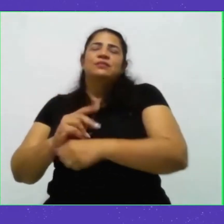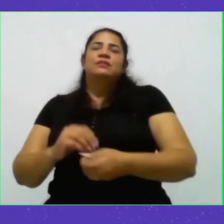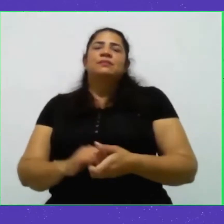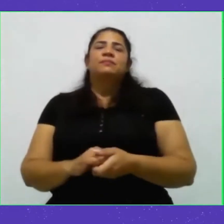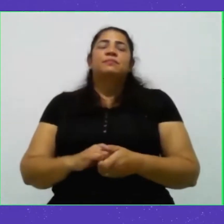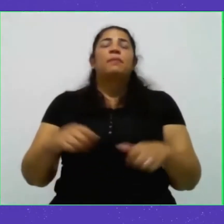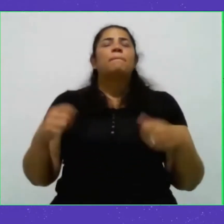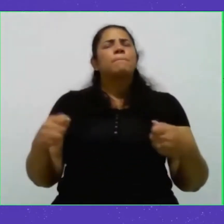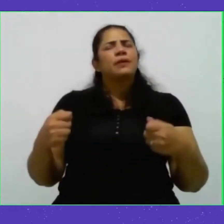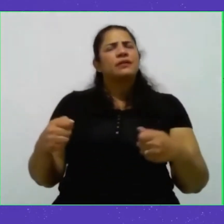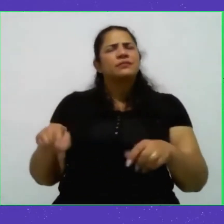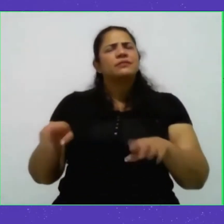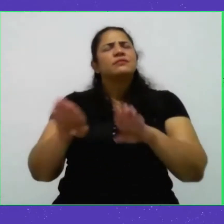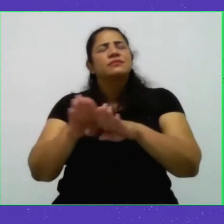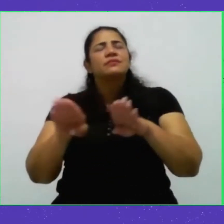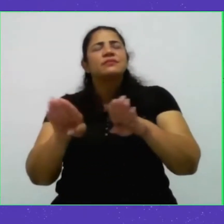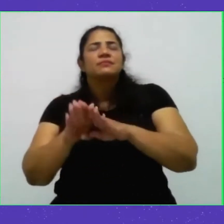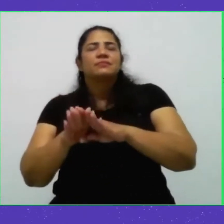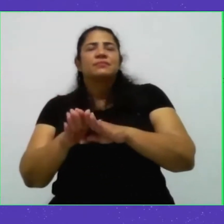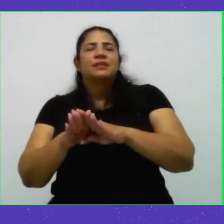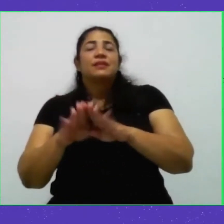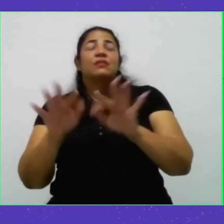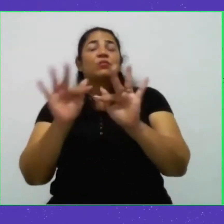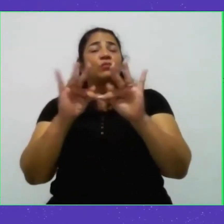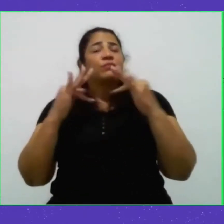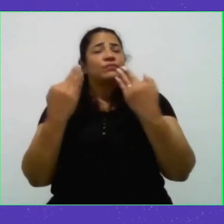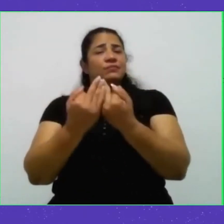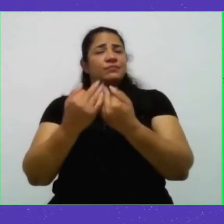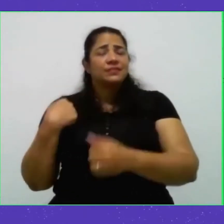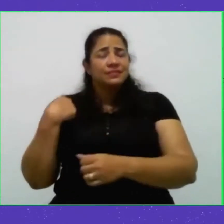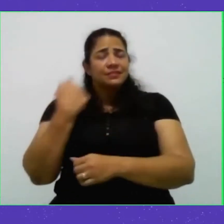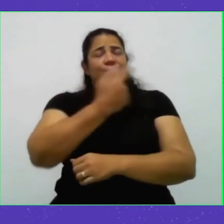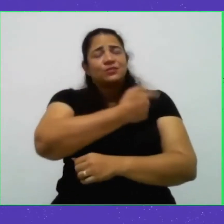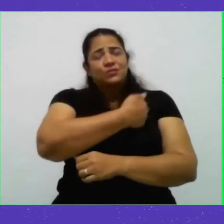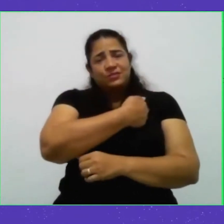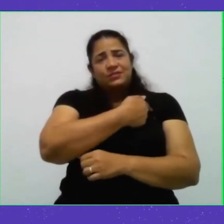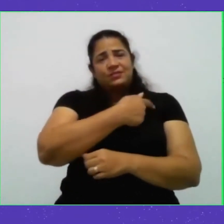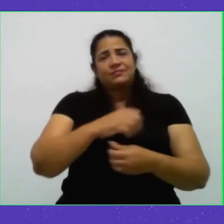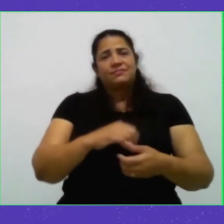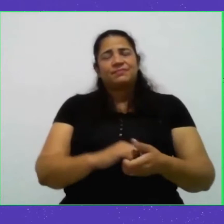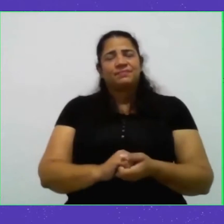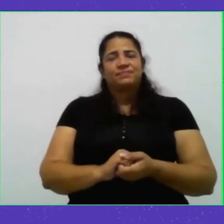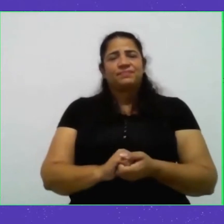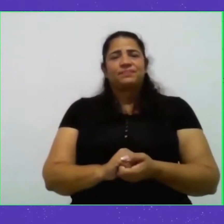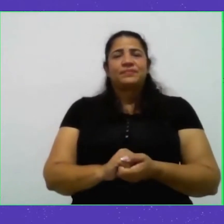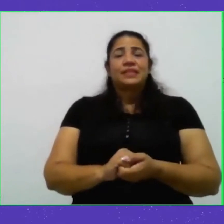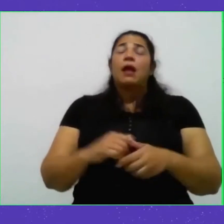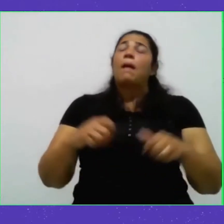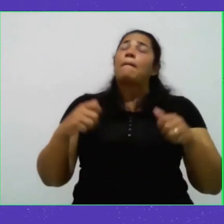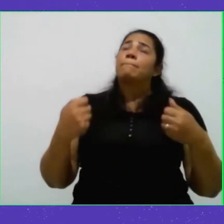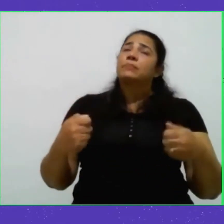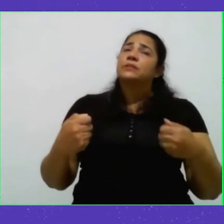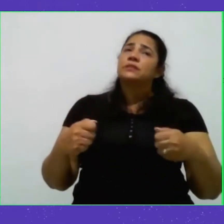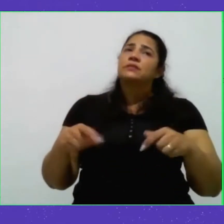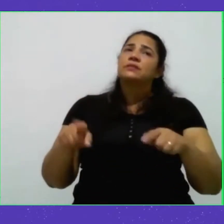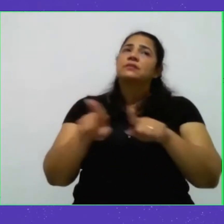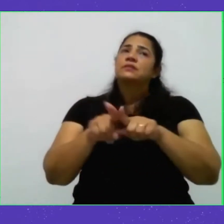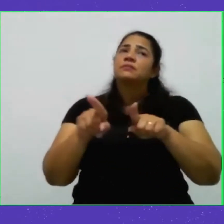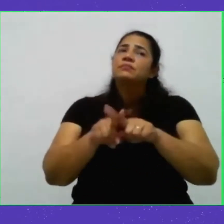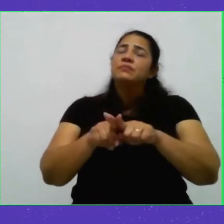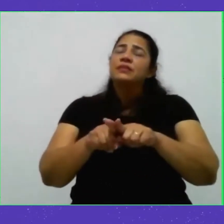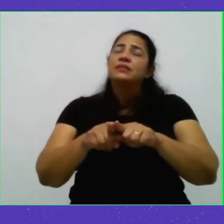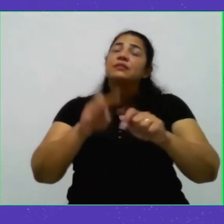E outra coisa importante, às vezes nós não cuidamos dos irmãos que estão no nosso meio, como nós cuidamos das pessoas que nós estamos